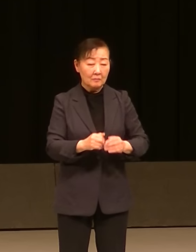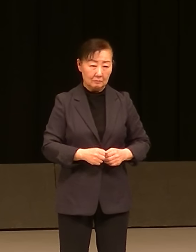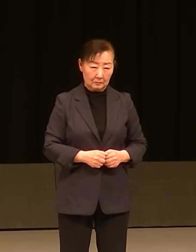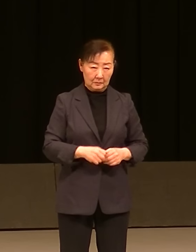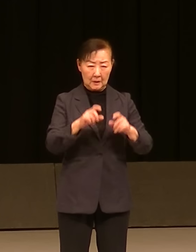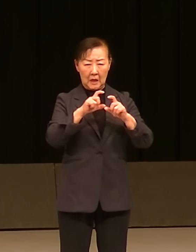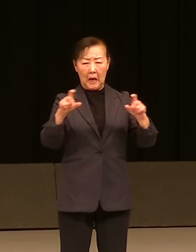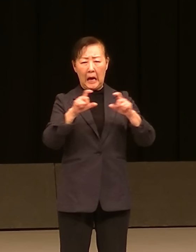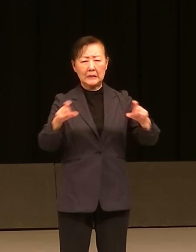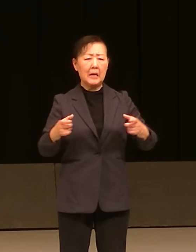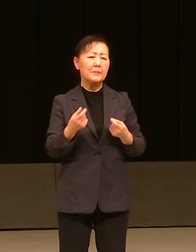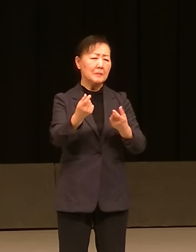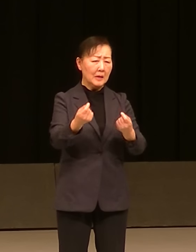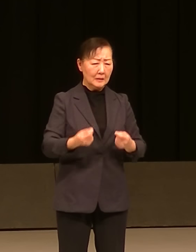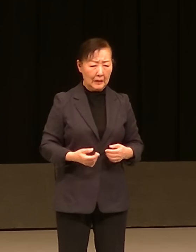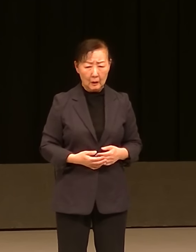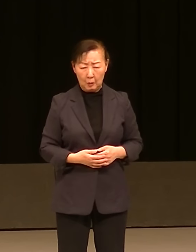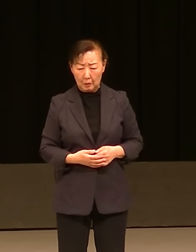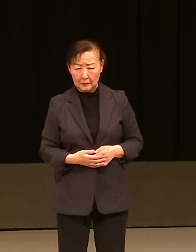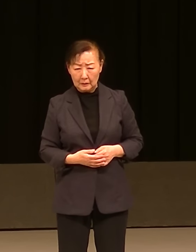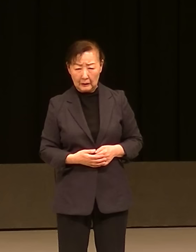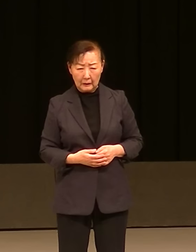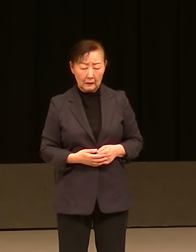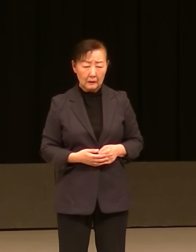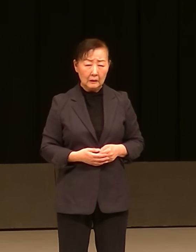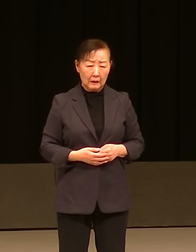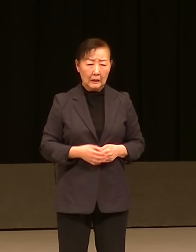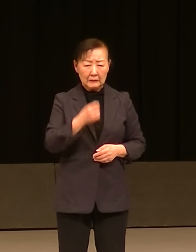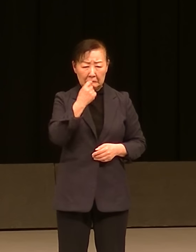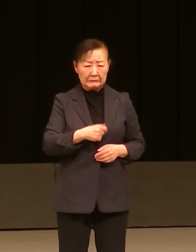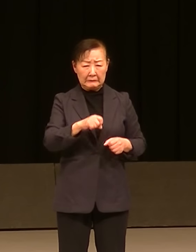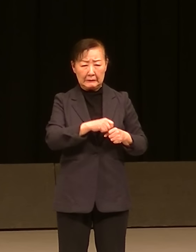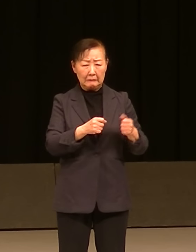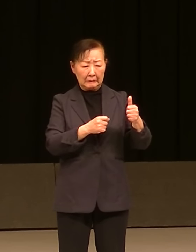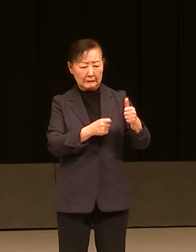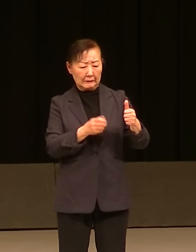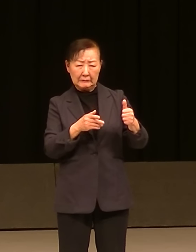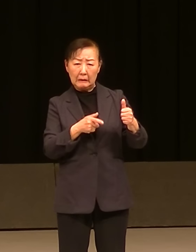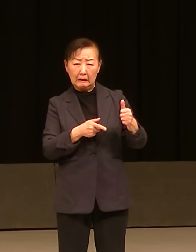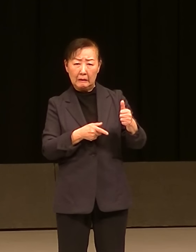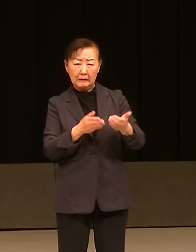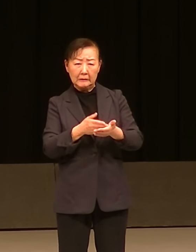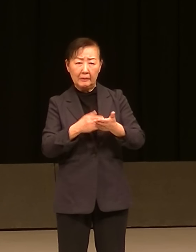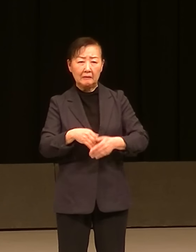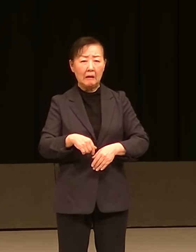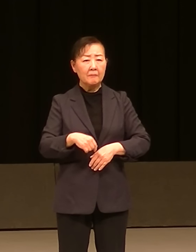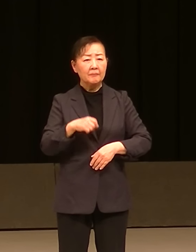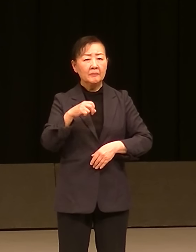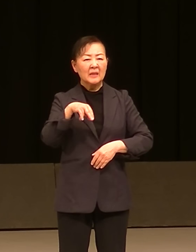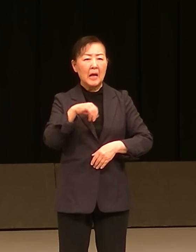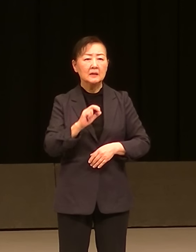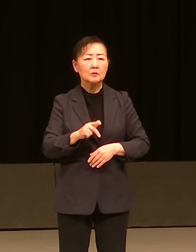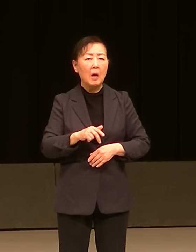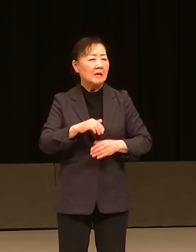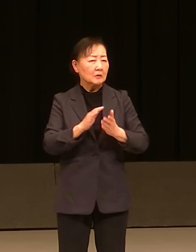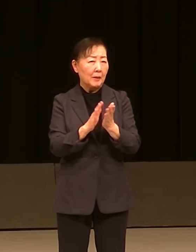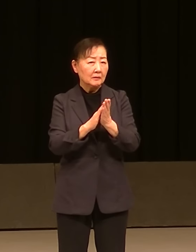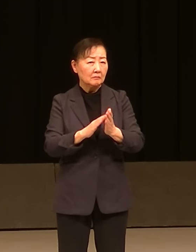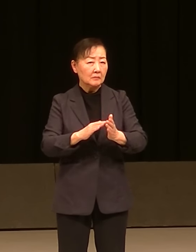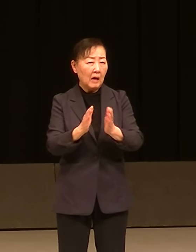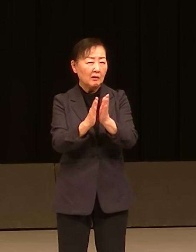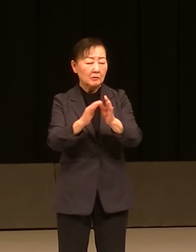んですけど、当たり前だろうっていう。でそんなあんなに船侍側で喋ってて、そんなナイスな拍手が来るわけない